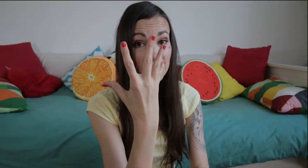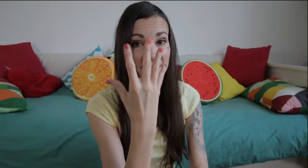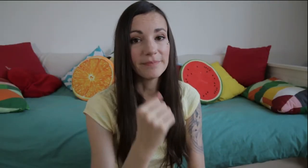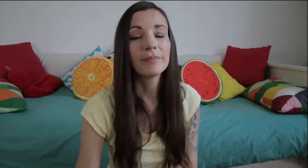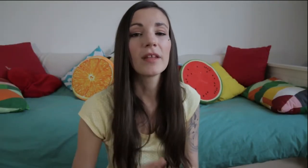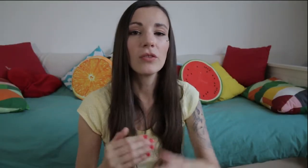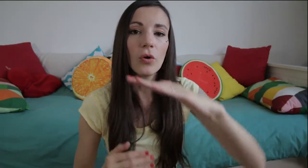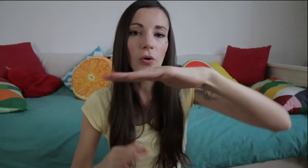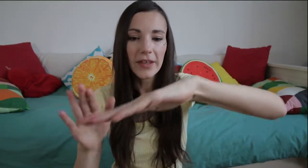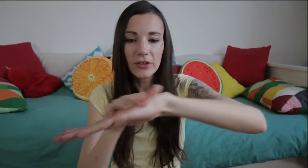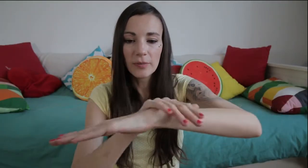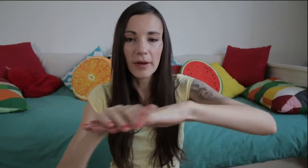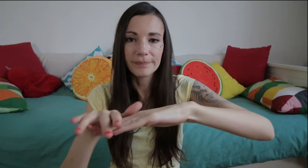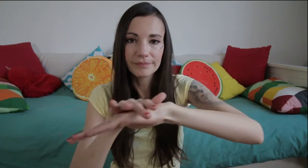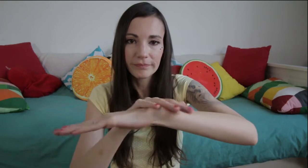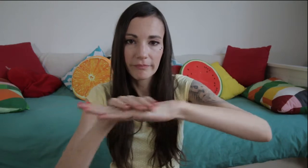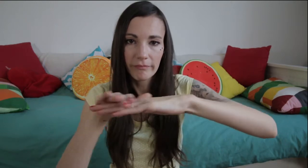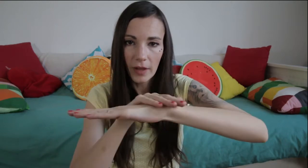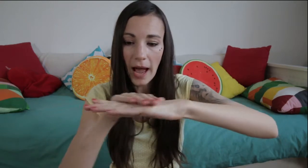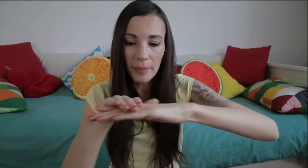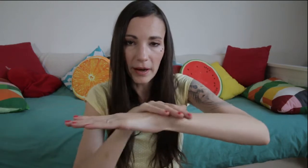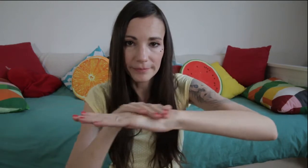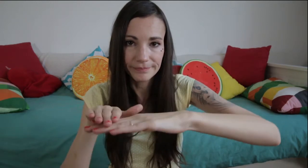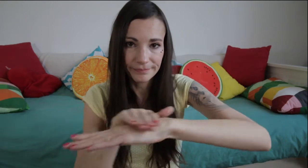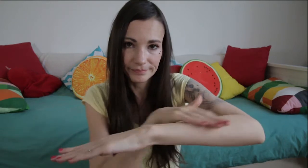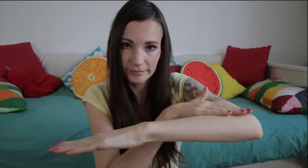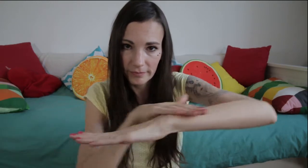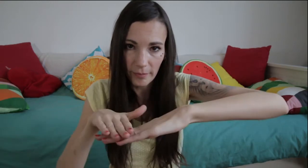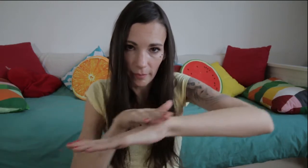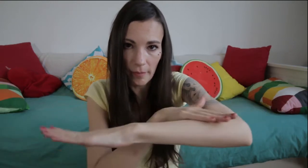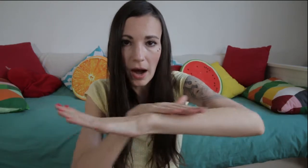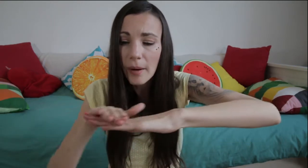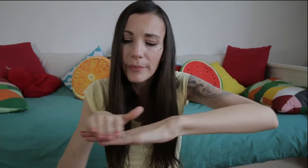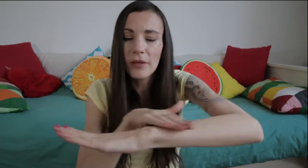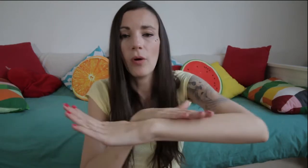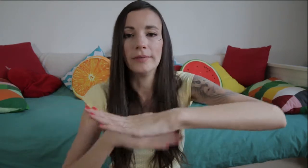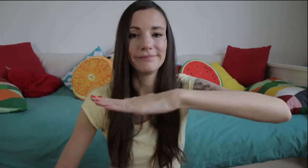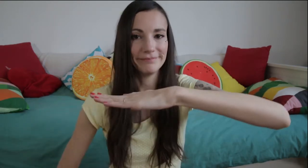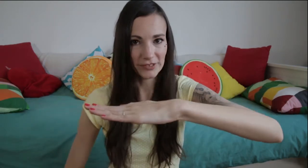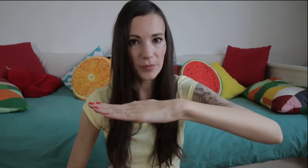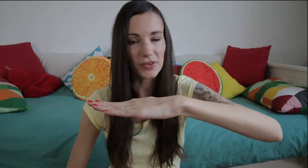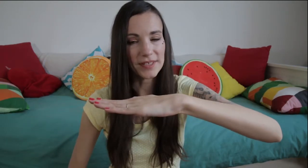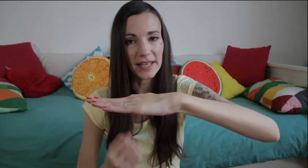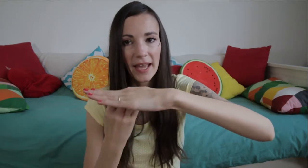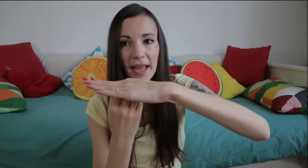celui-ci. Donc on a notre main à plat, bras bien droit, comme ceci.